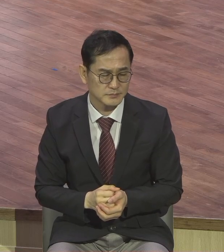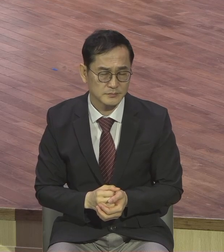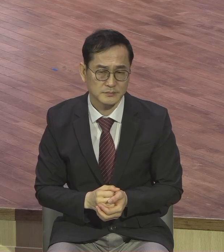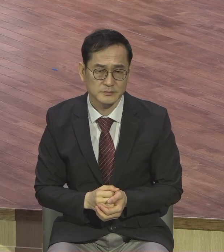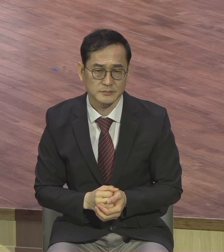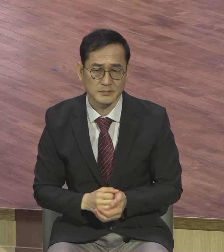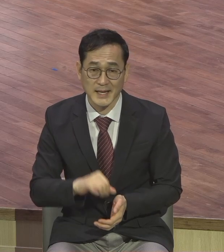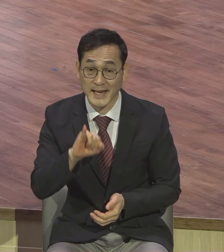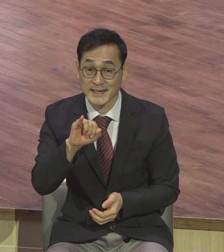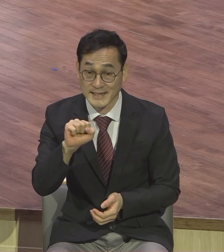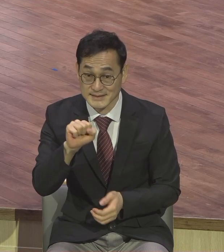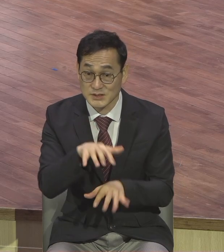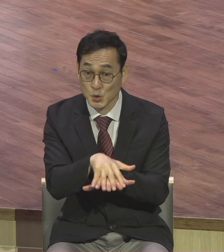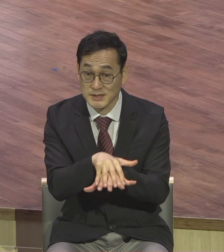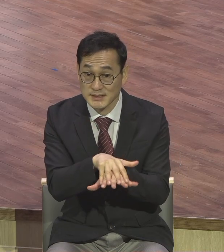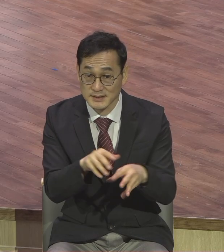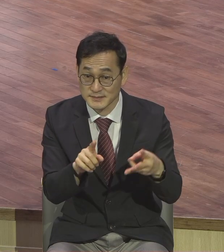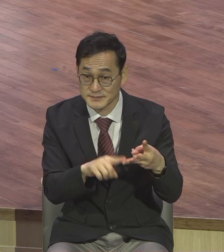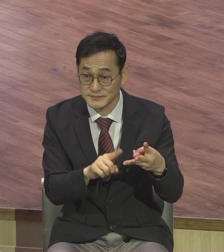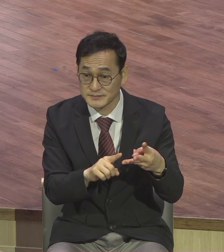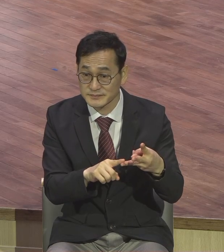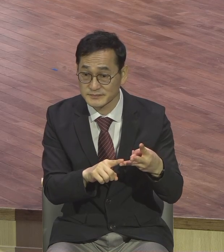뭡니까? 이 IS가 와서 자살